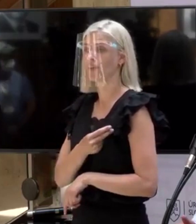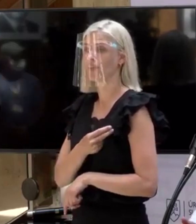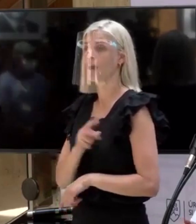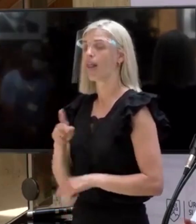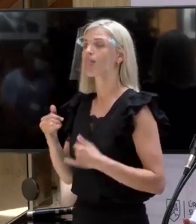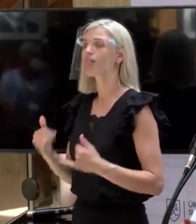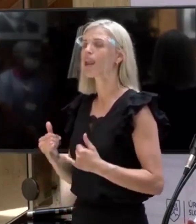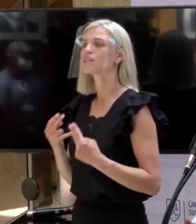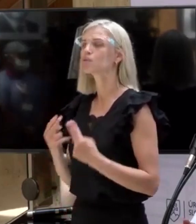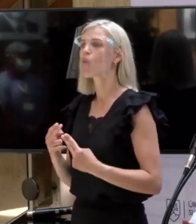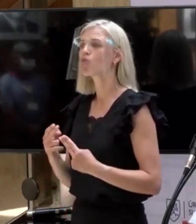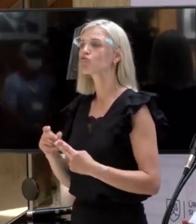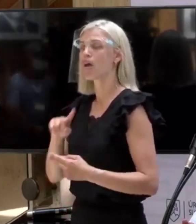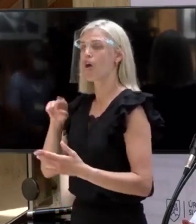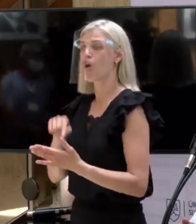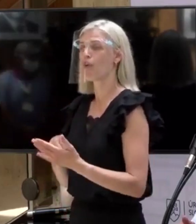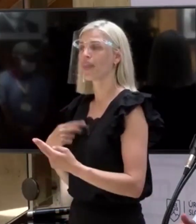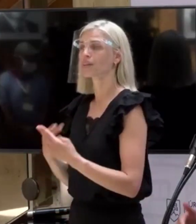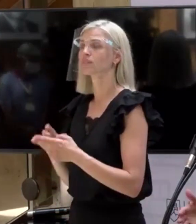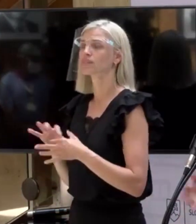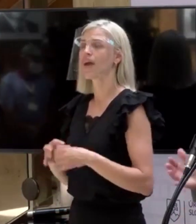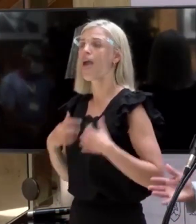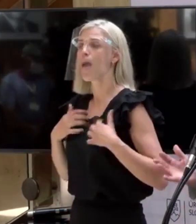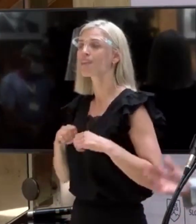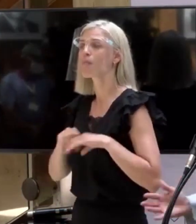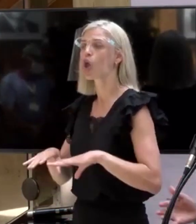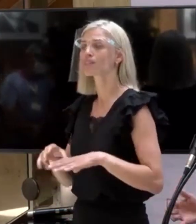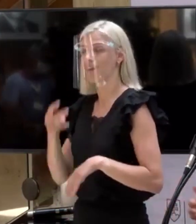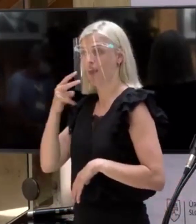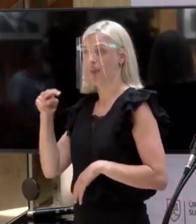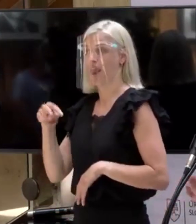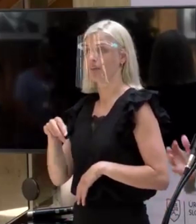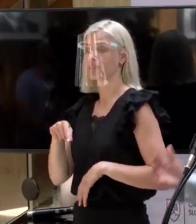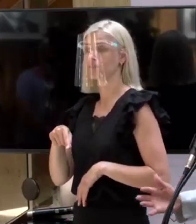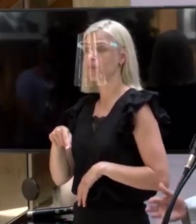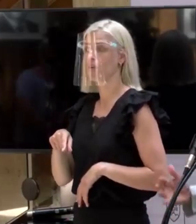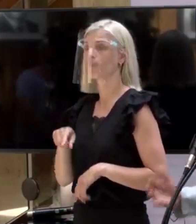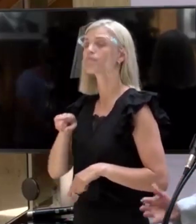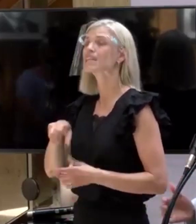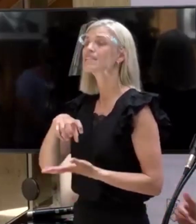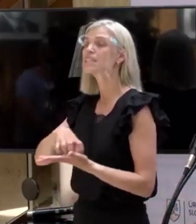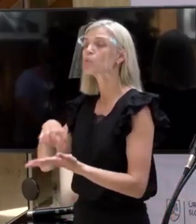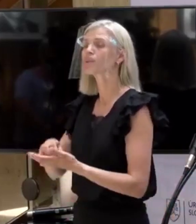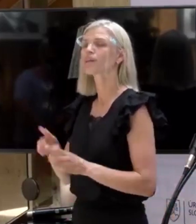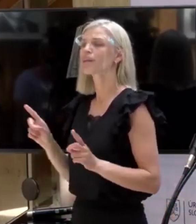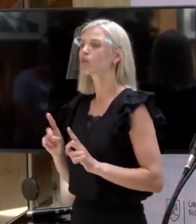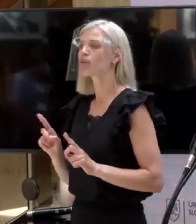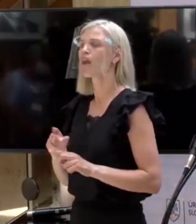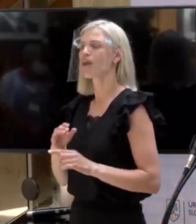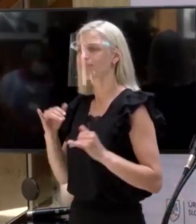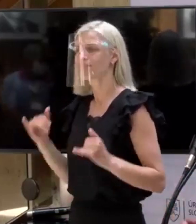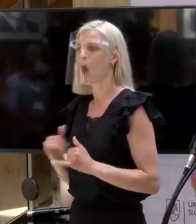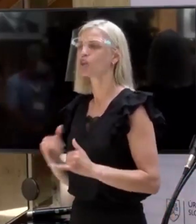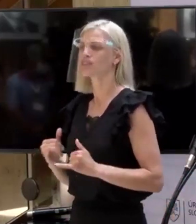dôležité si odpovedať na otázku z epidemiologického hľadiska, ktoré tie skupiny sú tie, pre ktoré je to